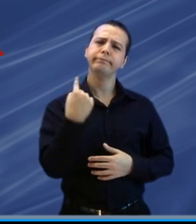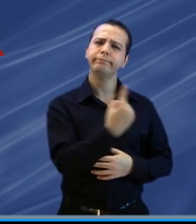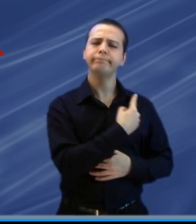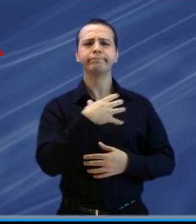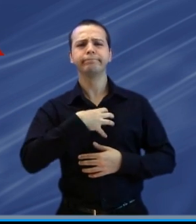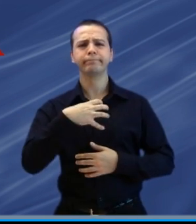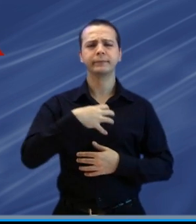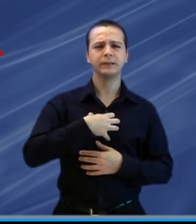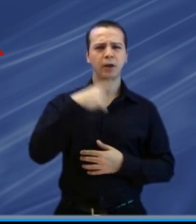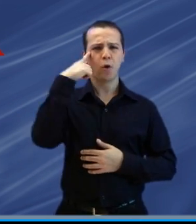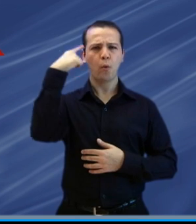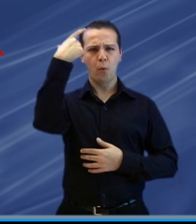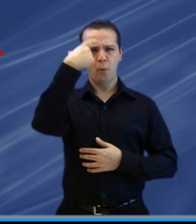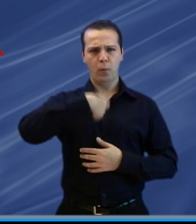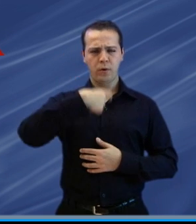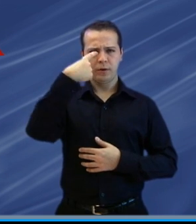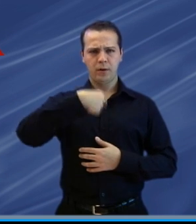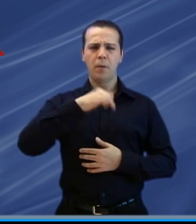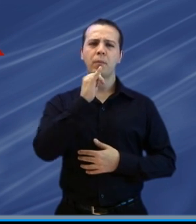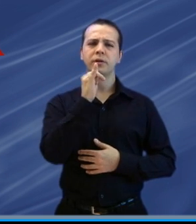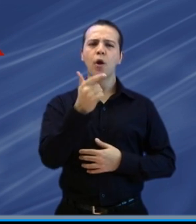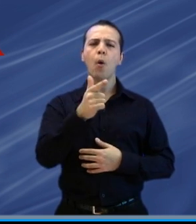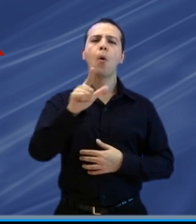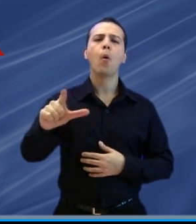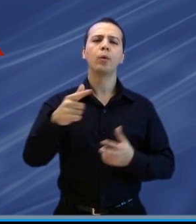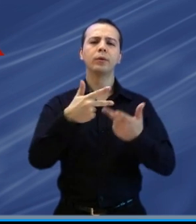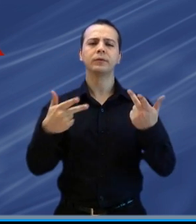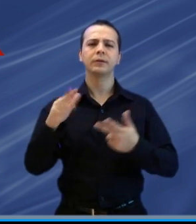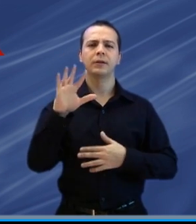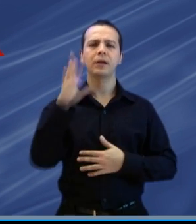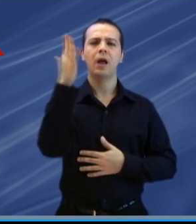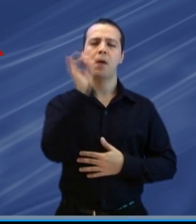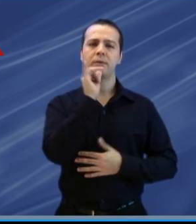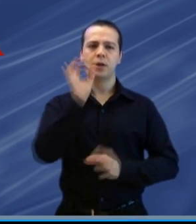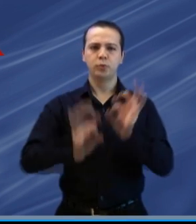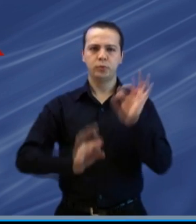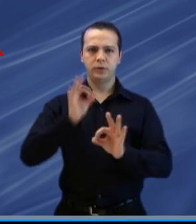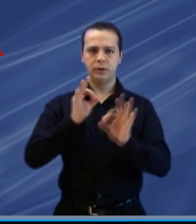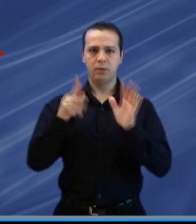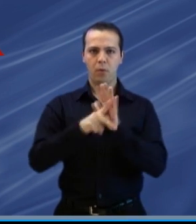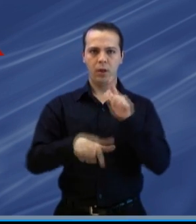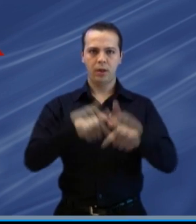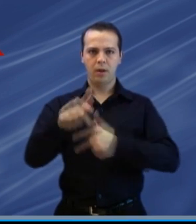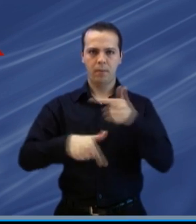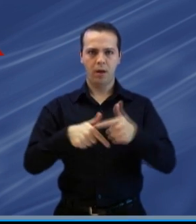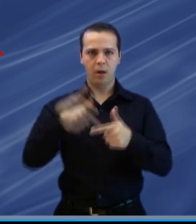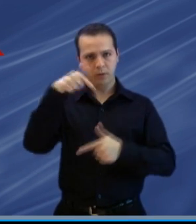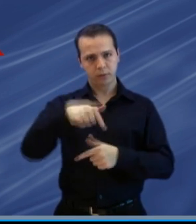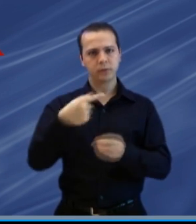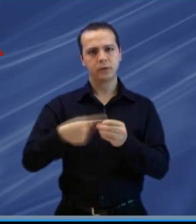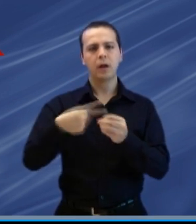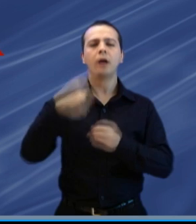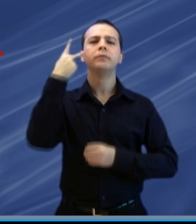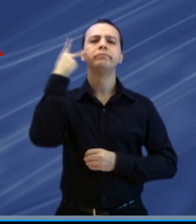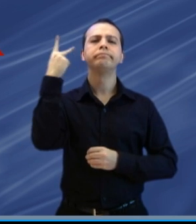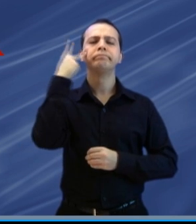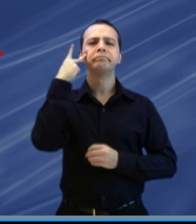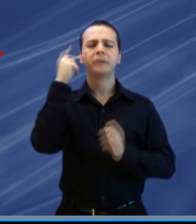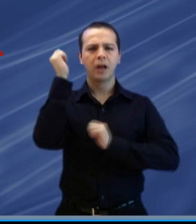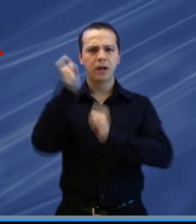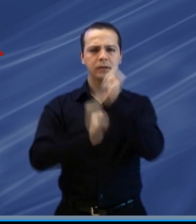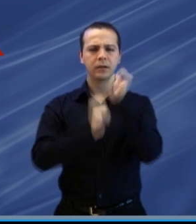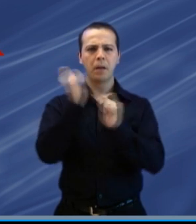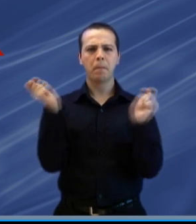ao ocorrer esse comportamento, assim, reproduzir em outros casos esse comportamento da Justiça do Trabalho de São Paulo, permitindo que a empresa